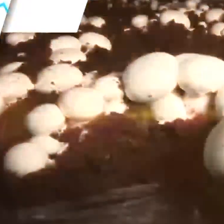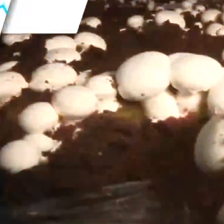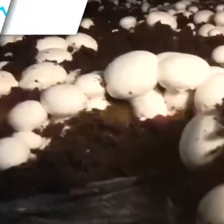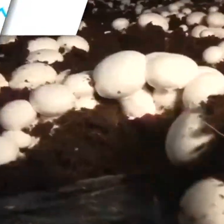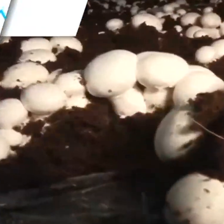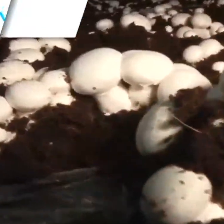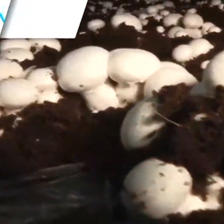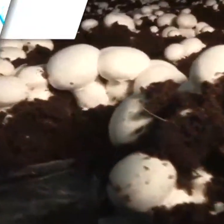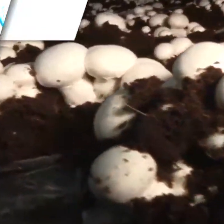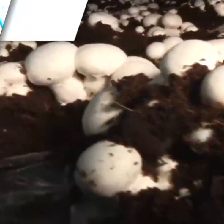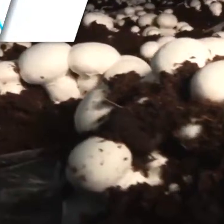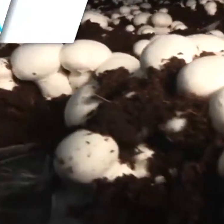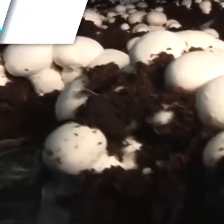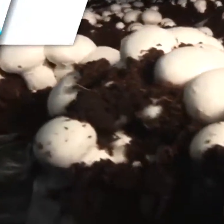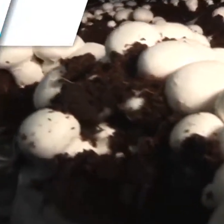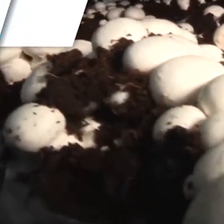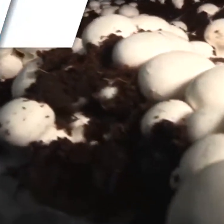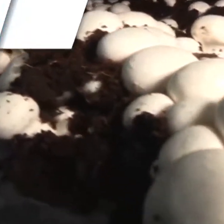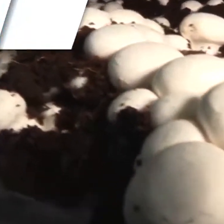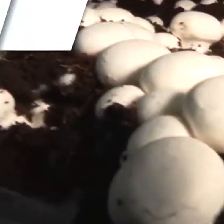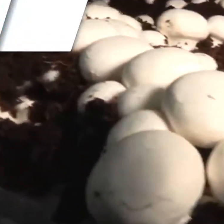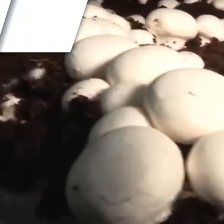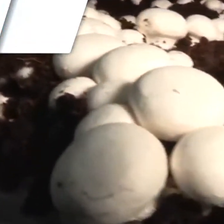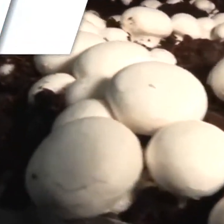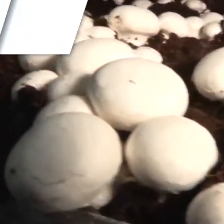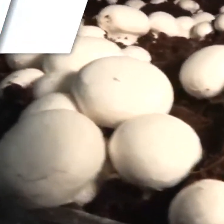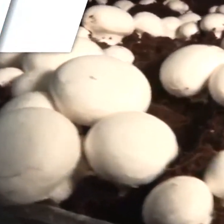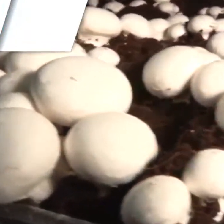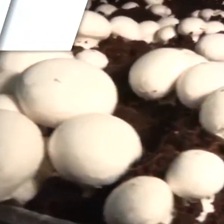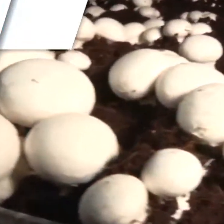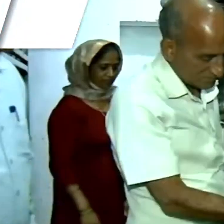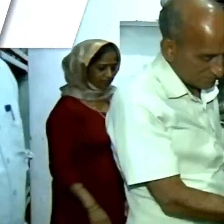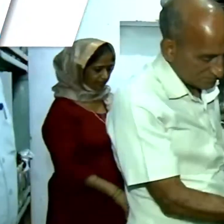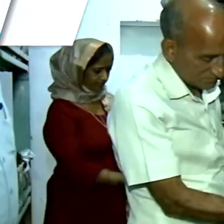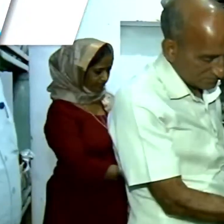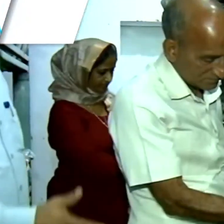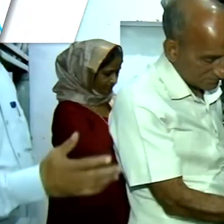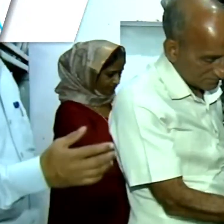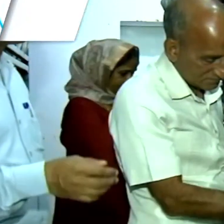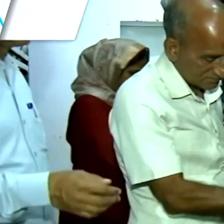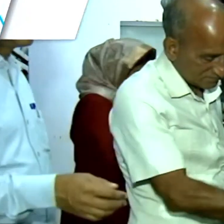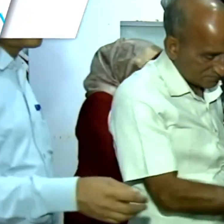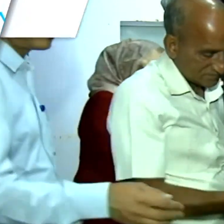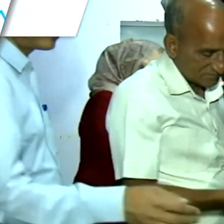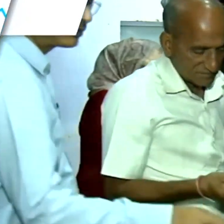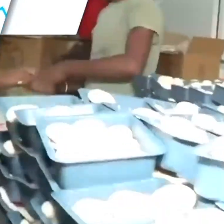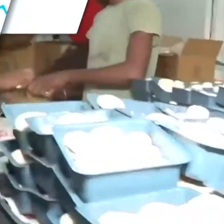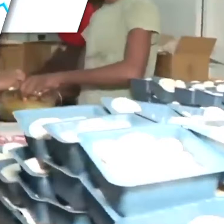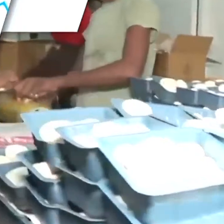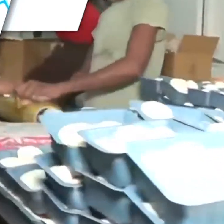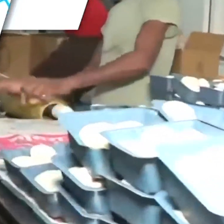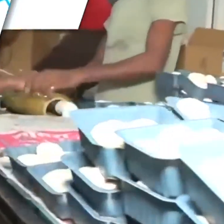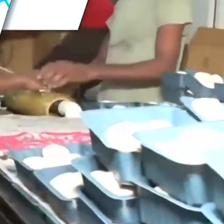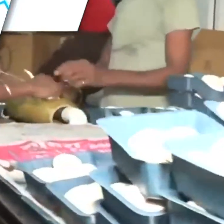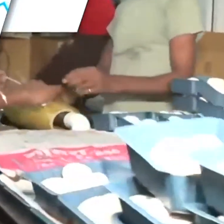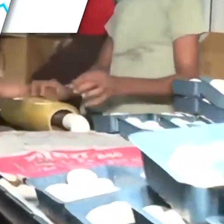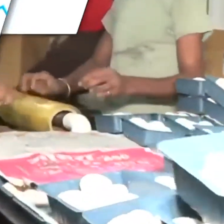तो आप भी मशरूम उत्पादन के क्षेत्र में करियर बनाकर खुद को व अपने परिवार को आर्थिक रूप से मजबूत बनाने के लिए